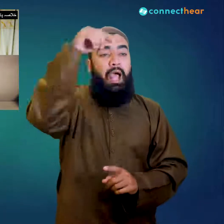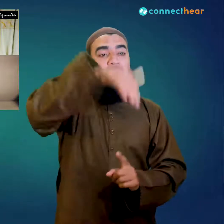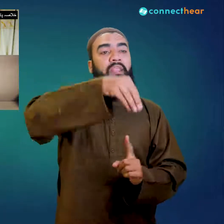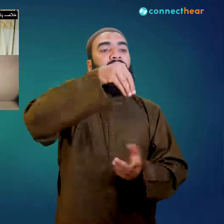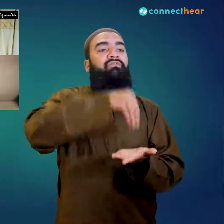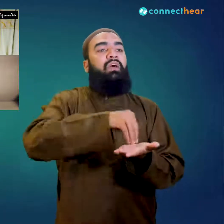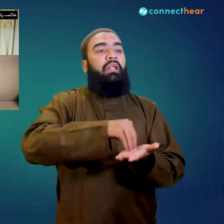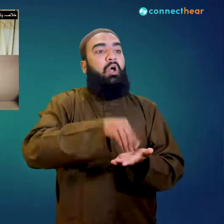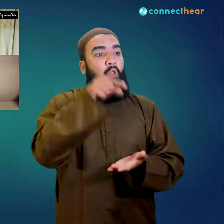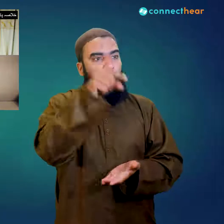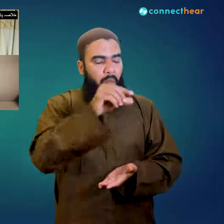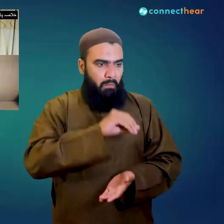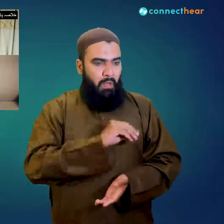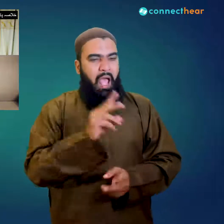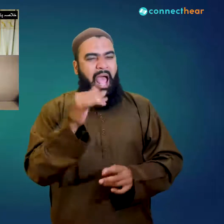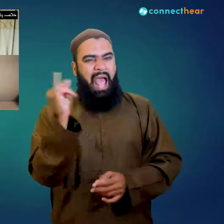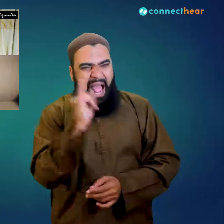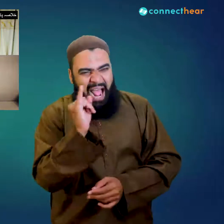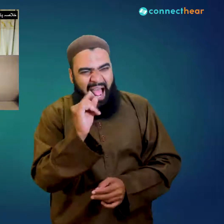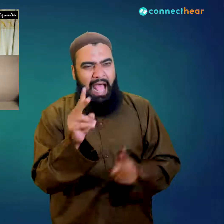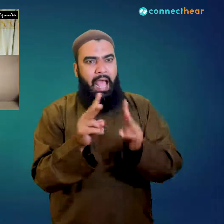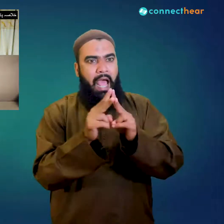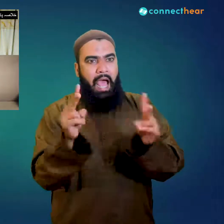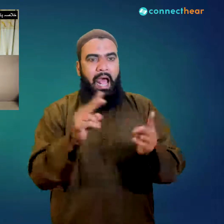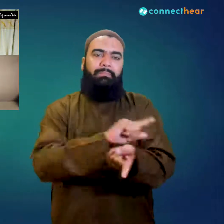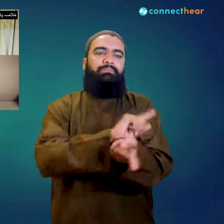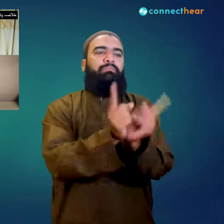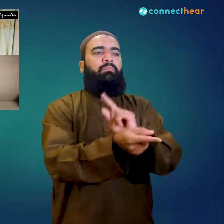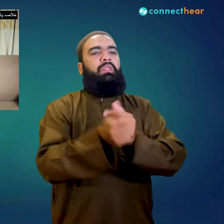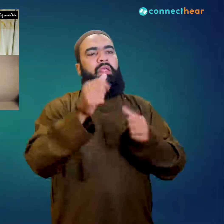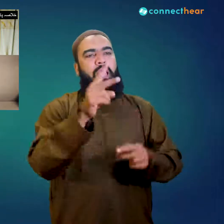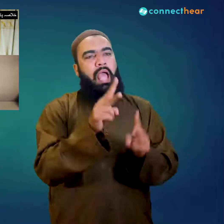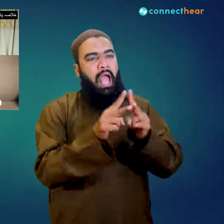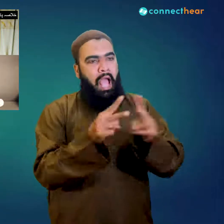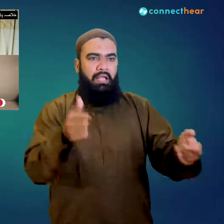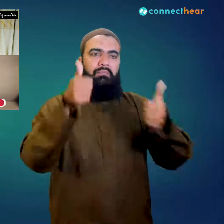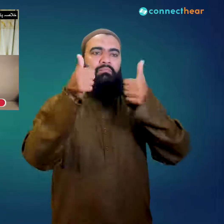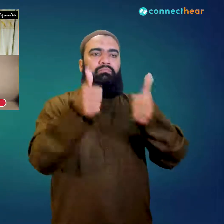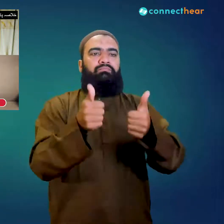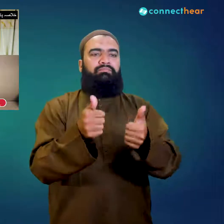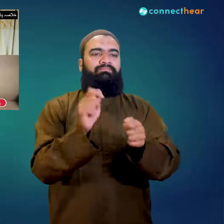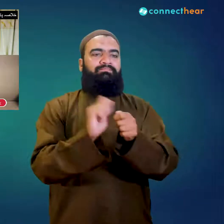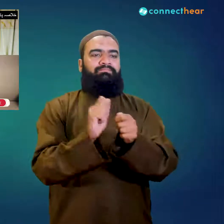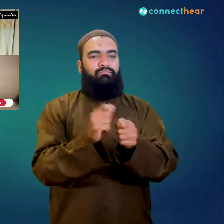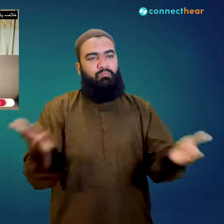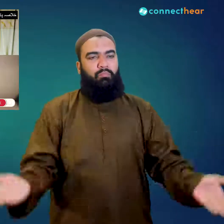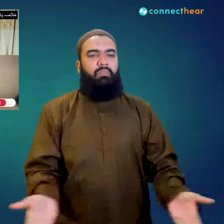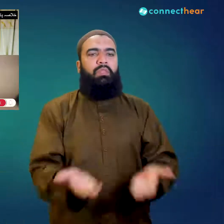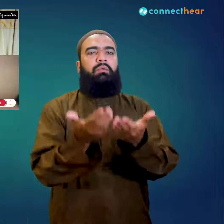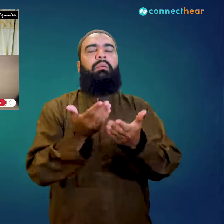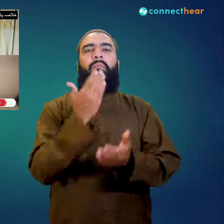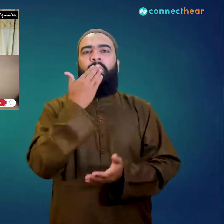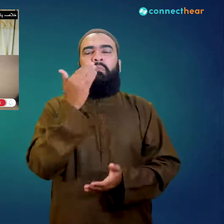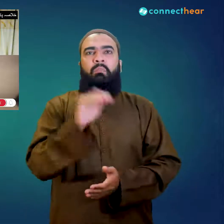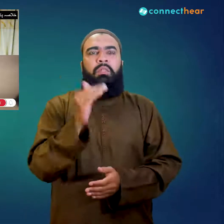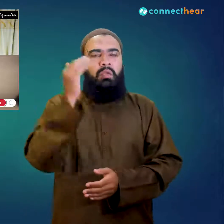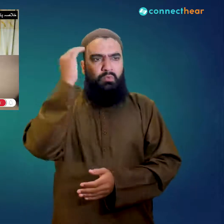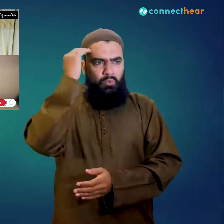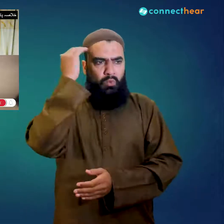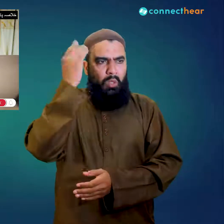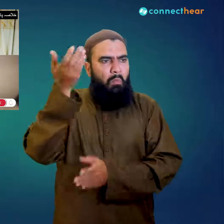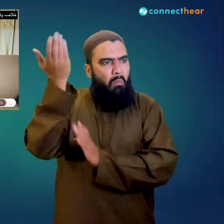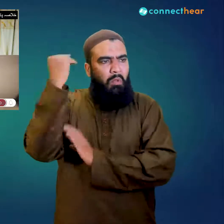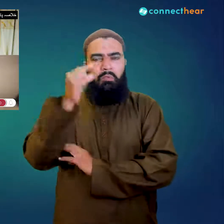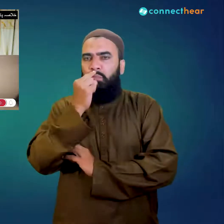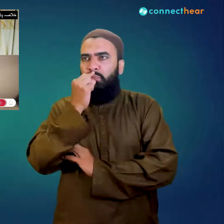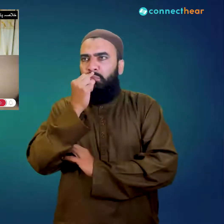گئی کہ یہ عمل ایسا ہے، روزہ رکھنے کا عمل، کہ پہلی امتیں بھی یہ عمل کرتی چلی آ رہی ہیں، تو یہ امت اس